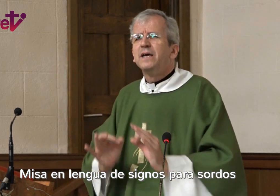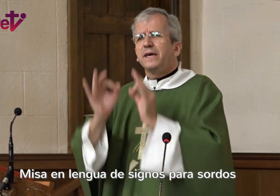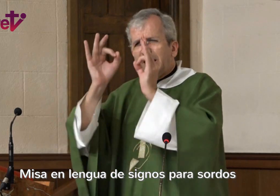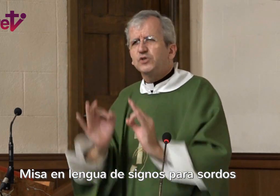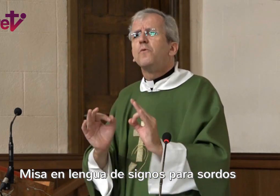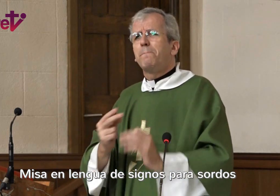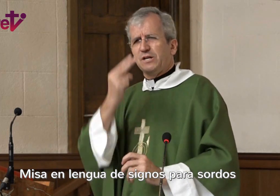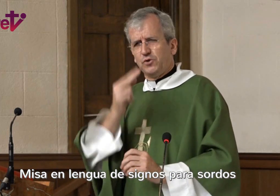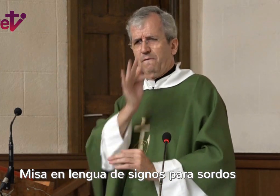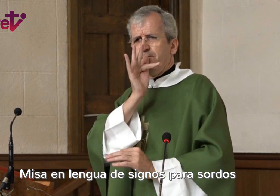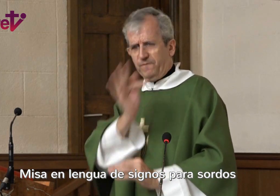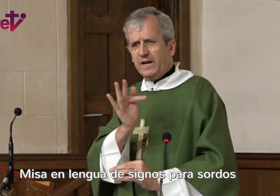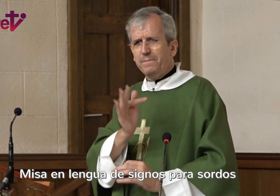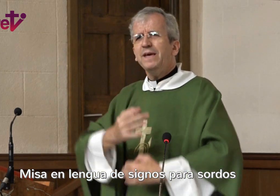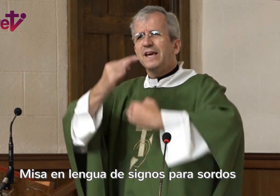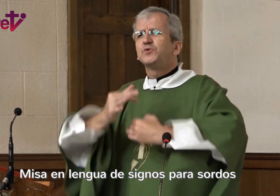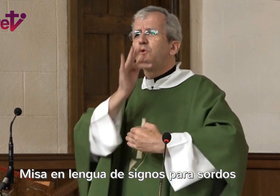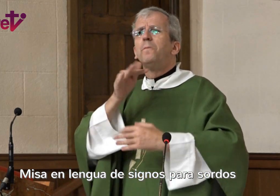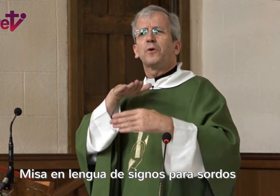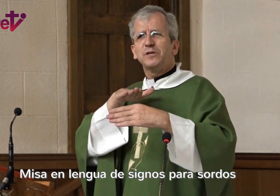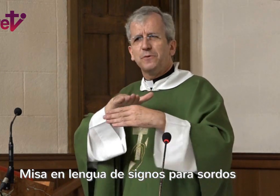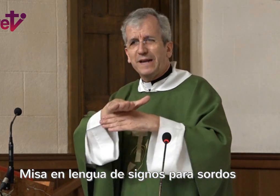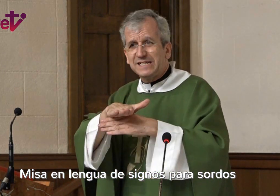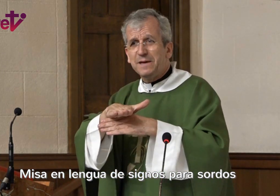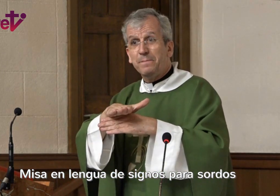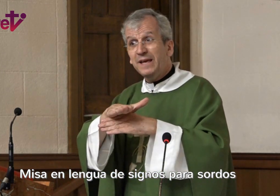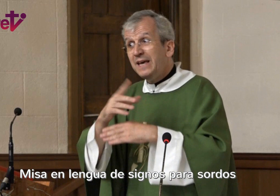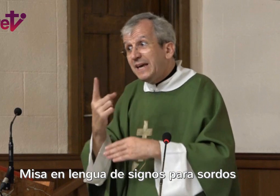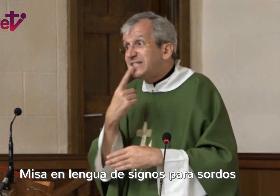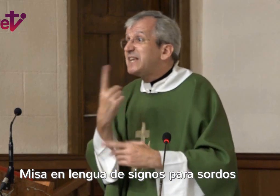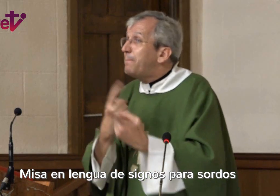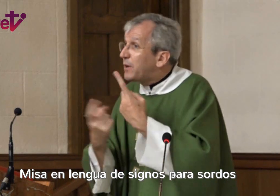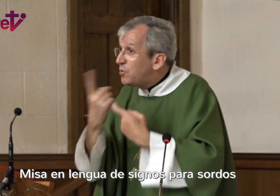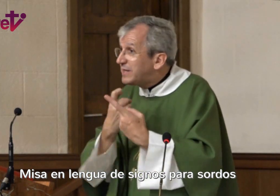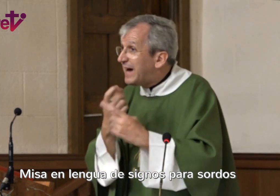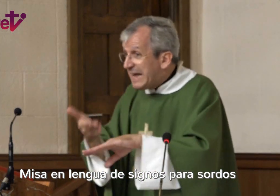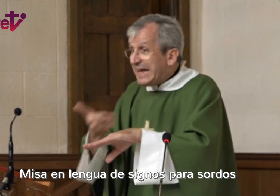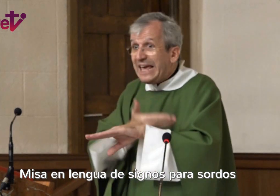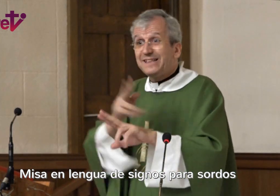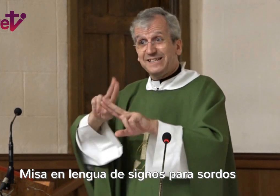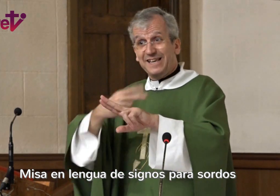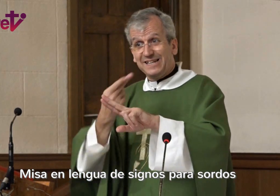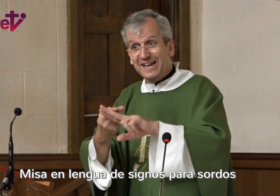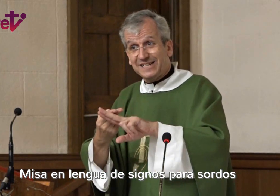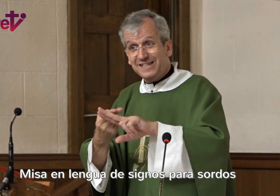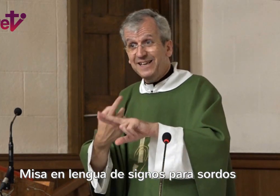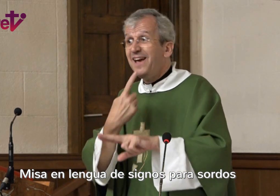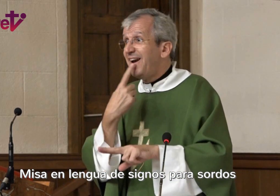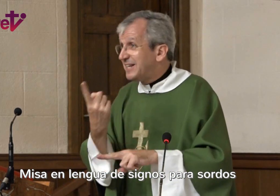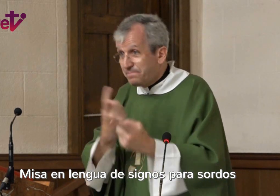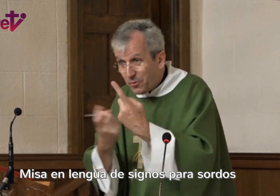es un paso firme es un compromiso para siempre es esa pregunta que antes de casarse les